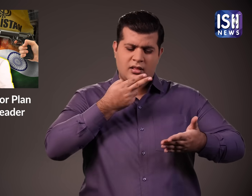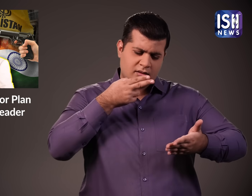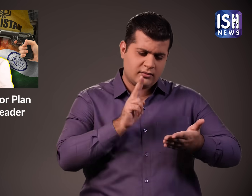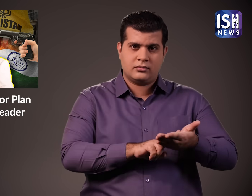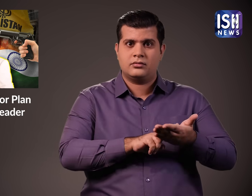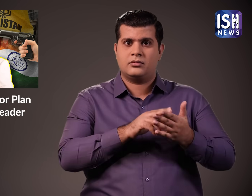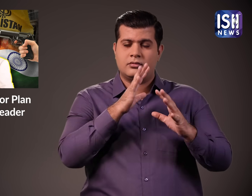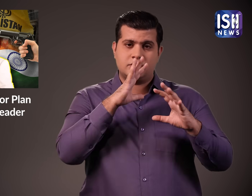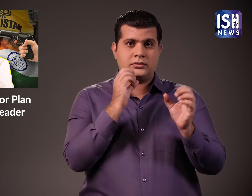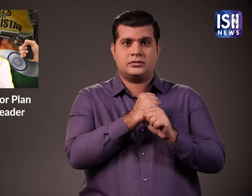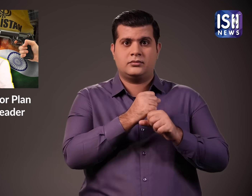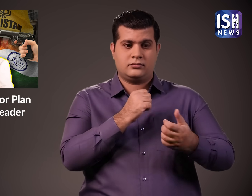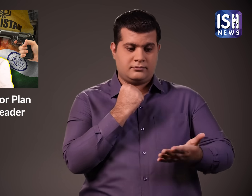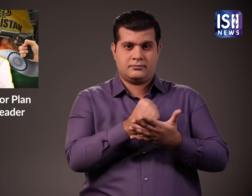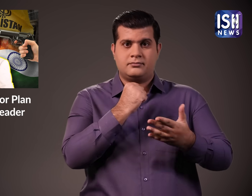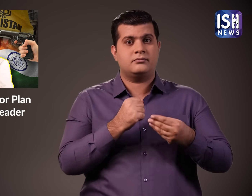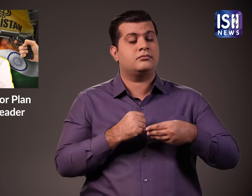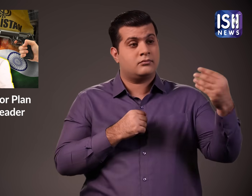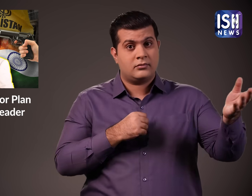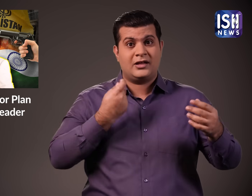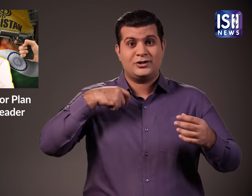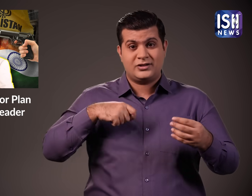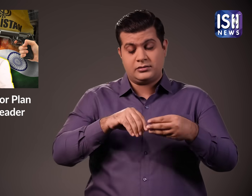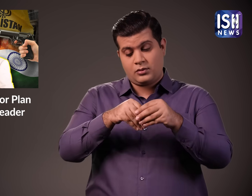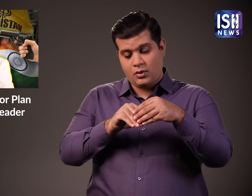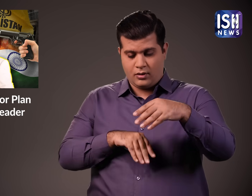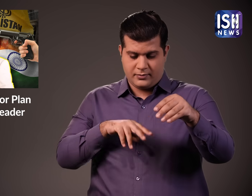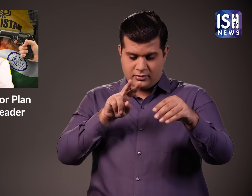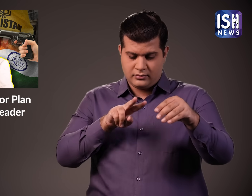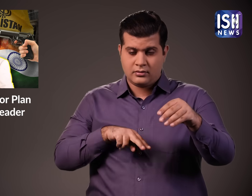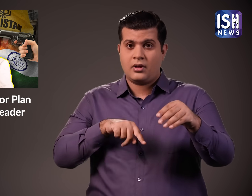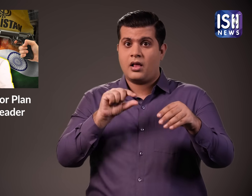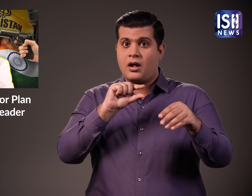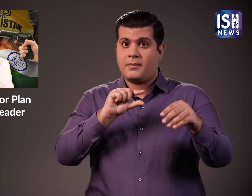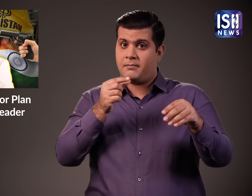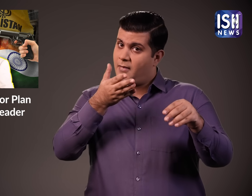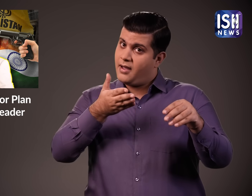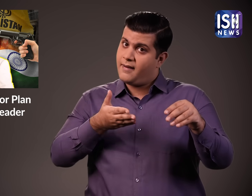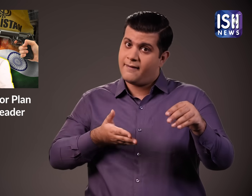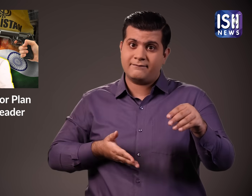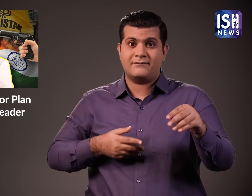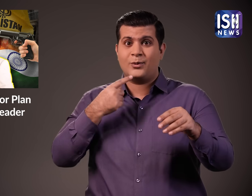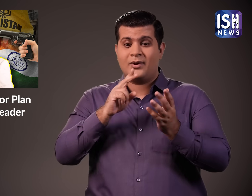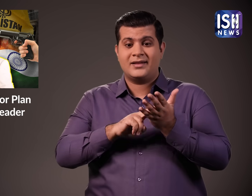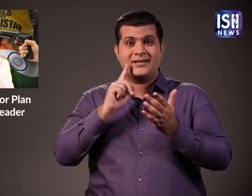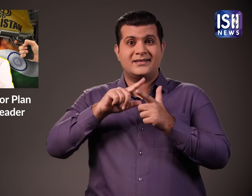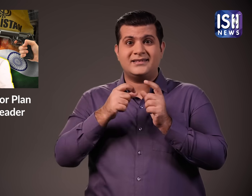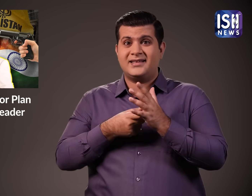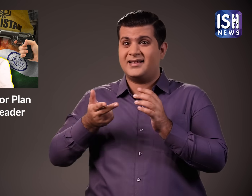पर निजर की हत्या की और पन्नू की